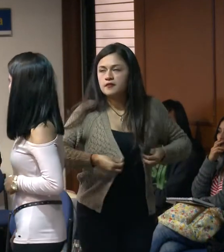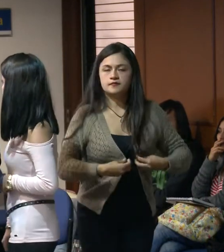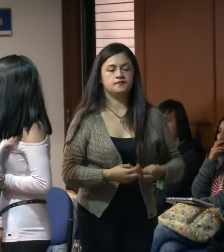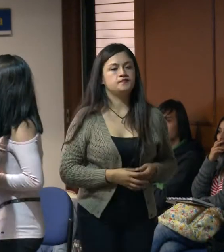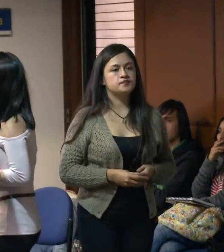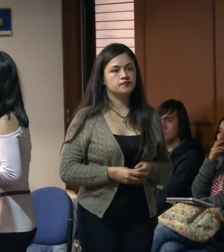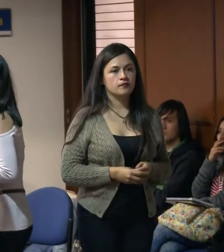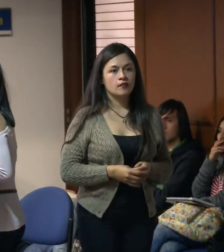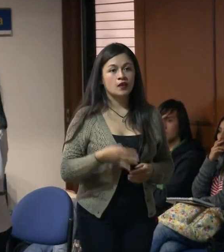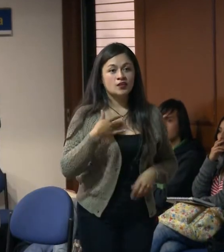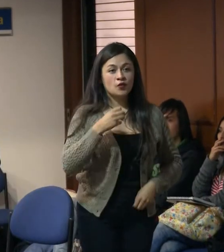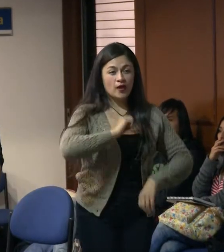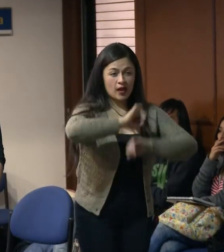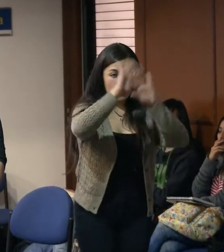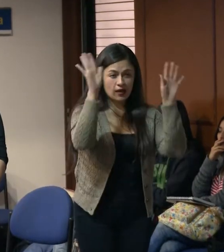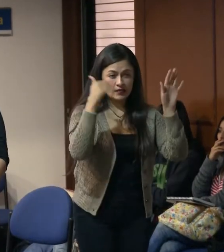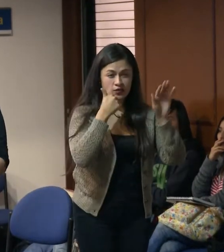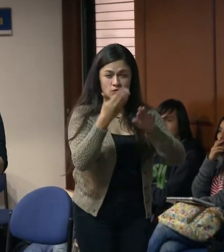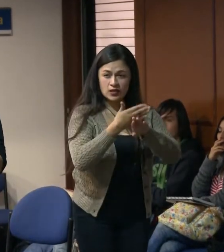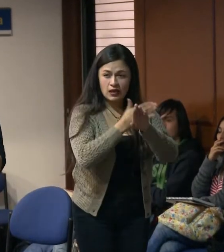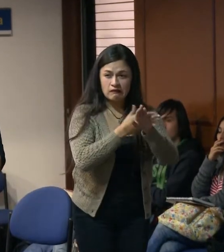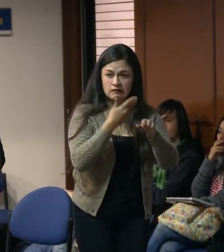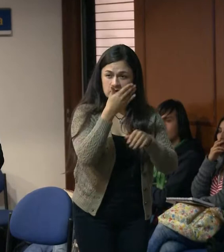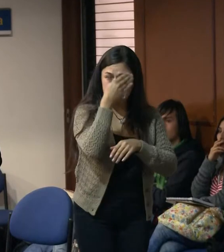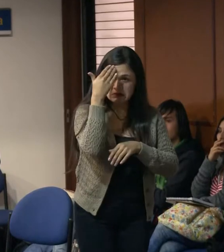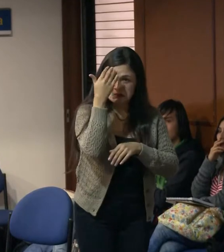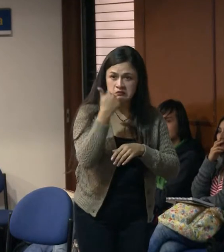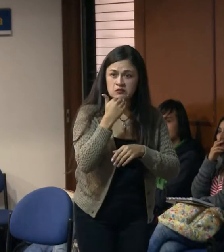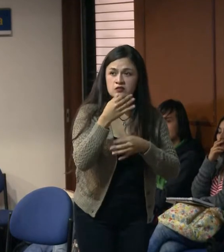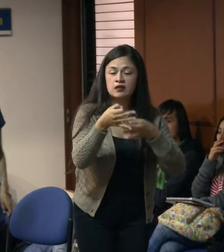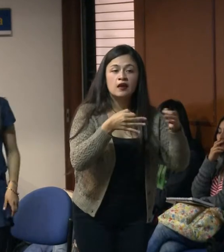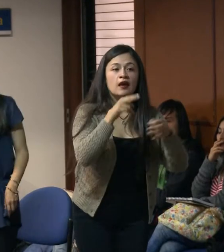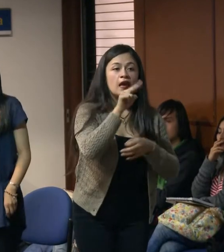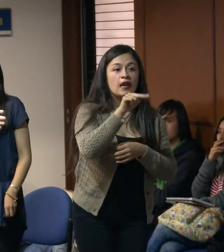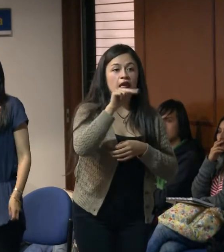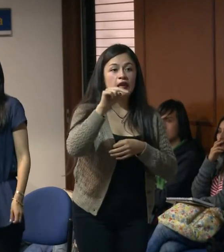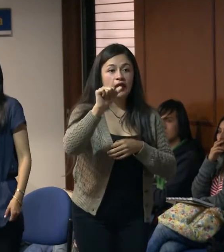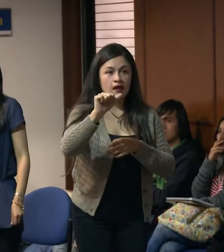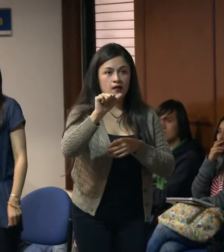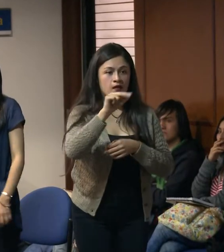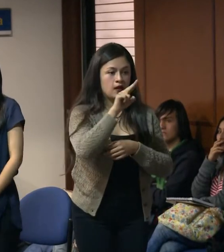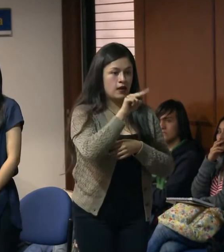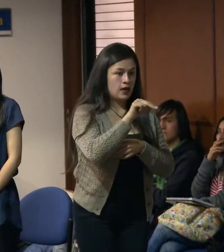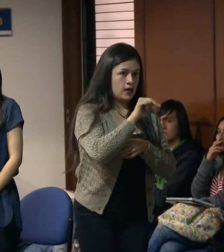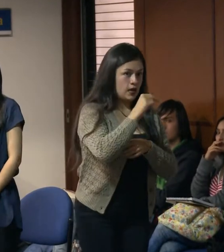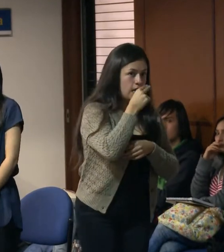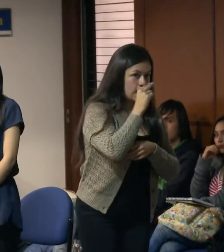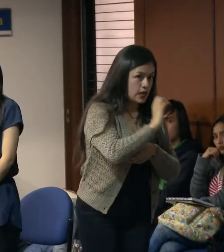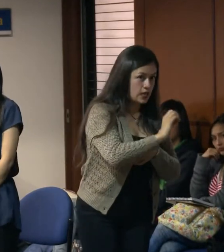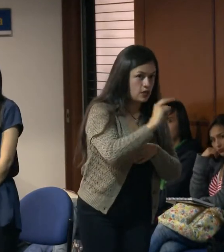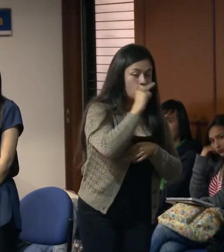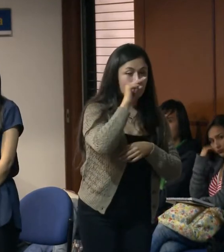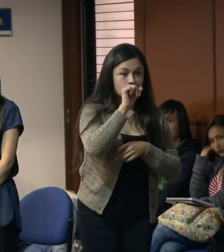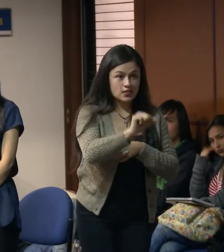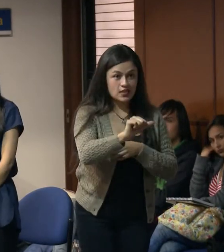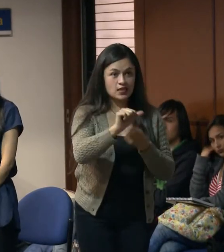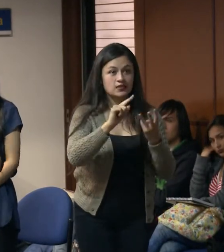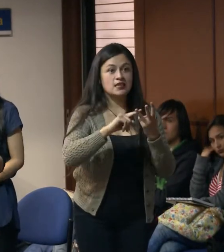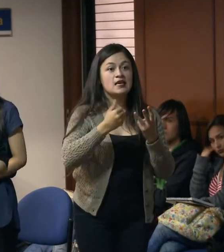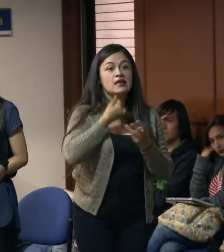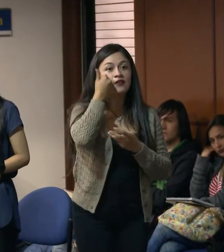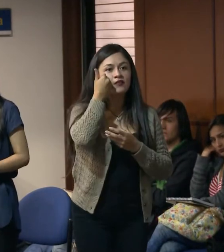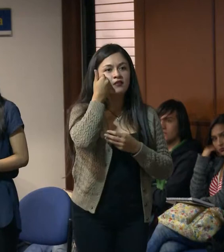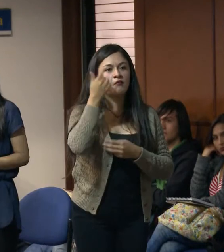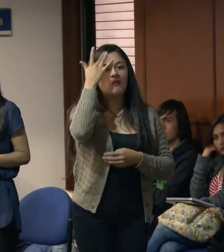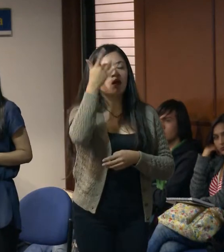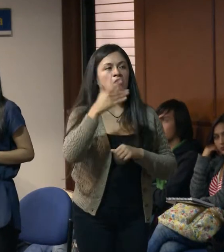Bueno, yo les voy a hacer una aclaración, no sé si antes lo hicimos, cuando nos referimos a NNA es niños, niñas y adolescentes, por si de pronto no lo